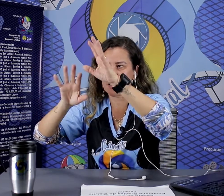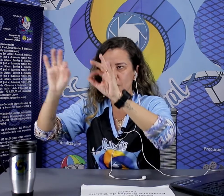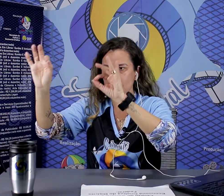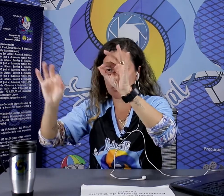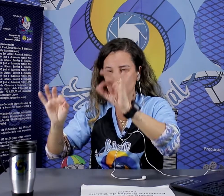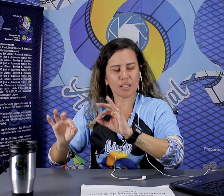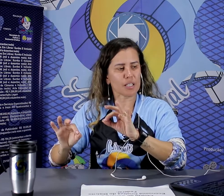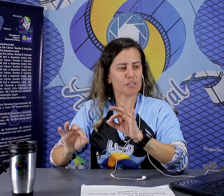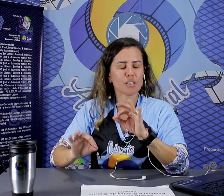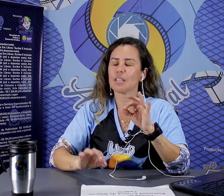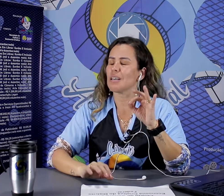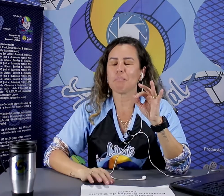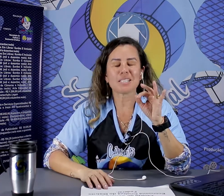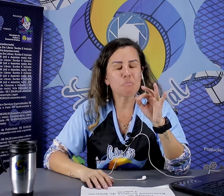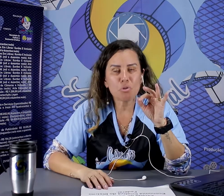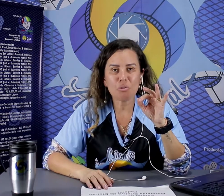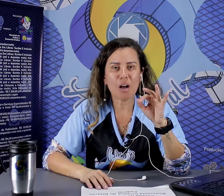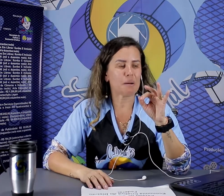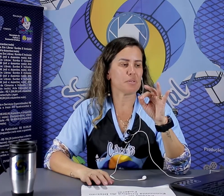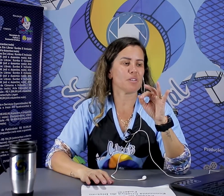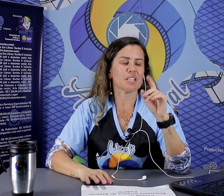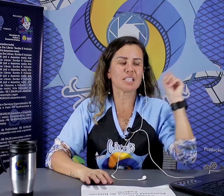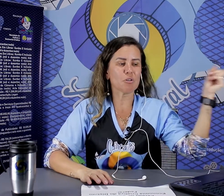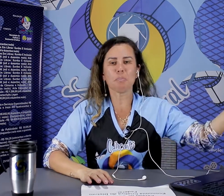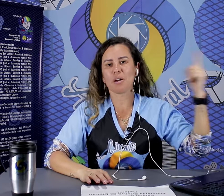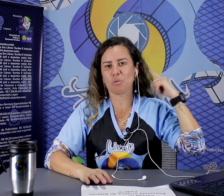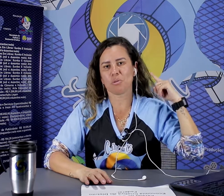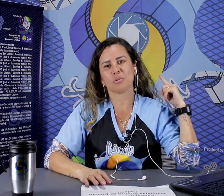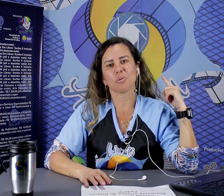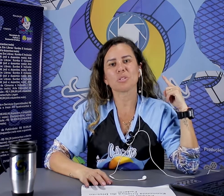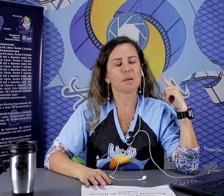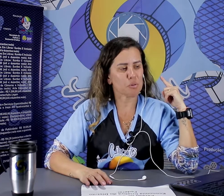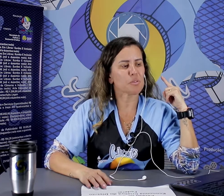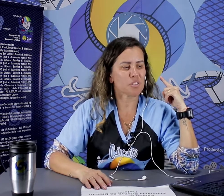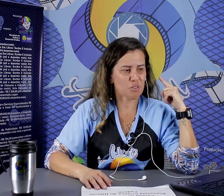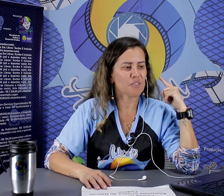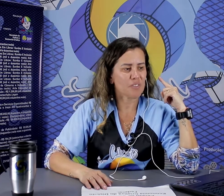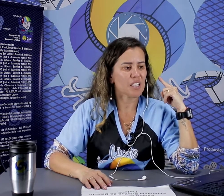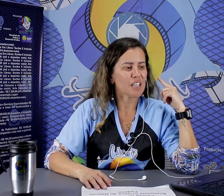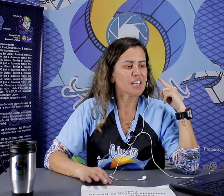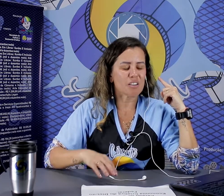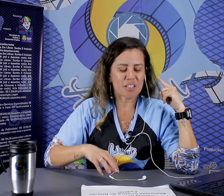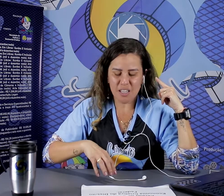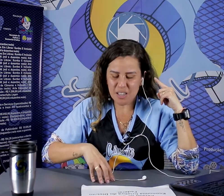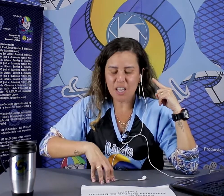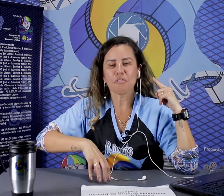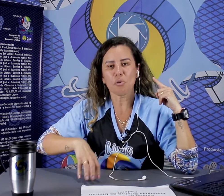vou conectando, mas é muito rápido, senão eu perco o tempo do professor. Então, ele tem que ter fluência